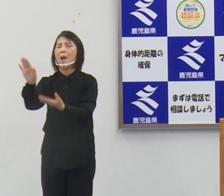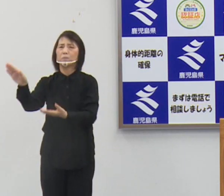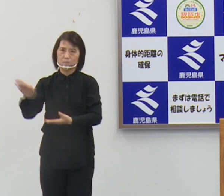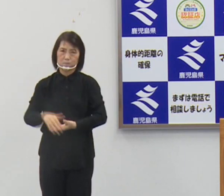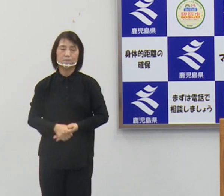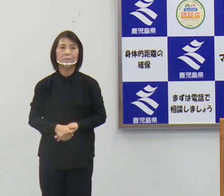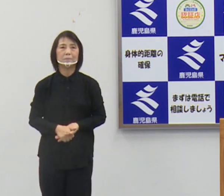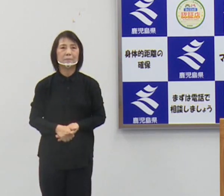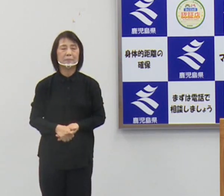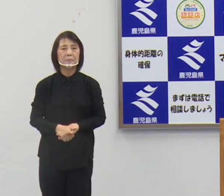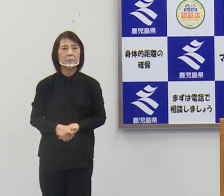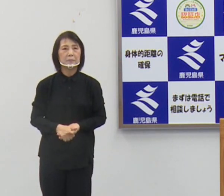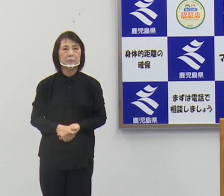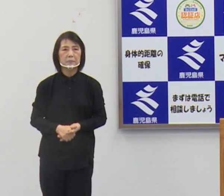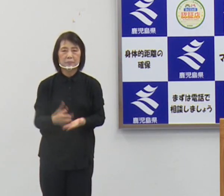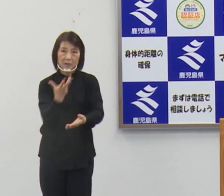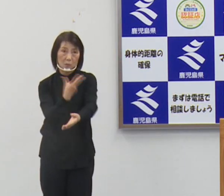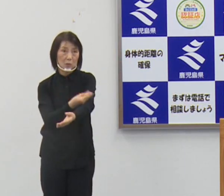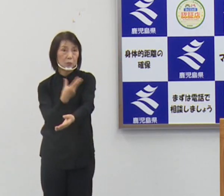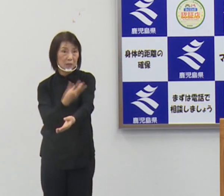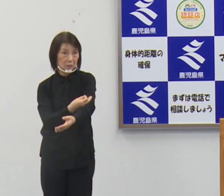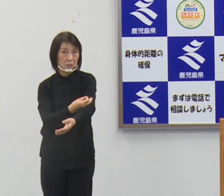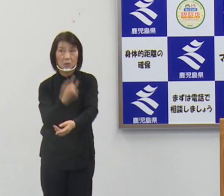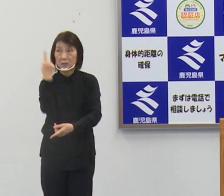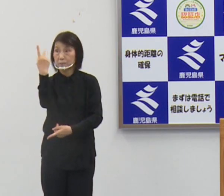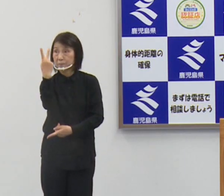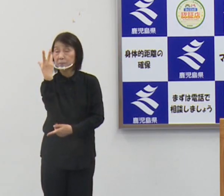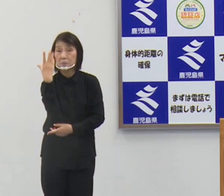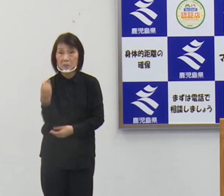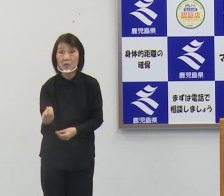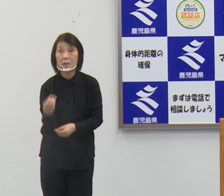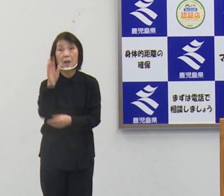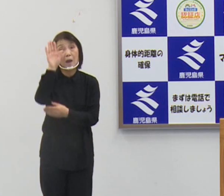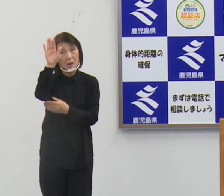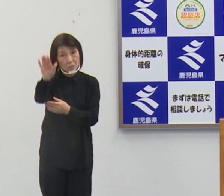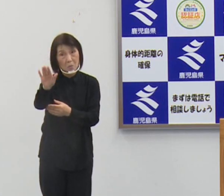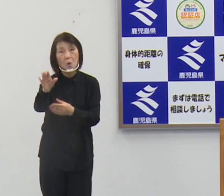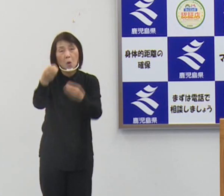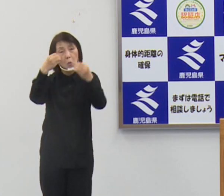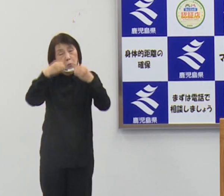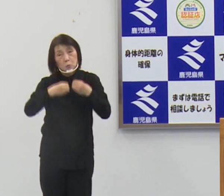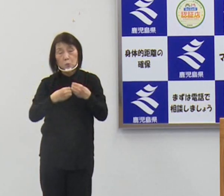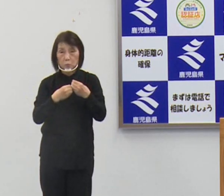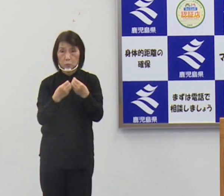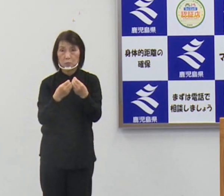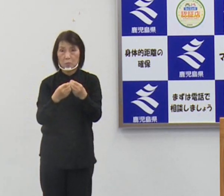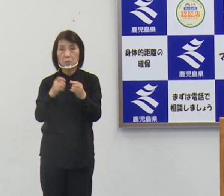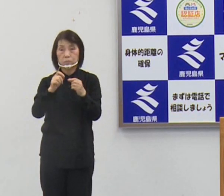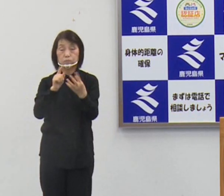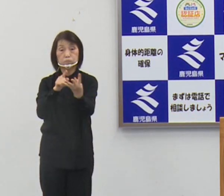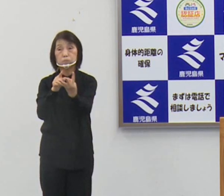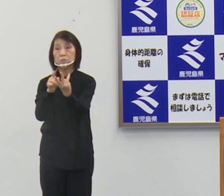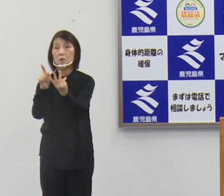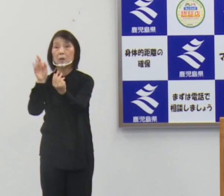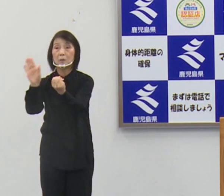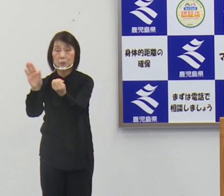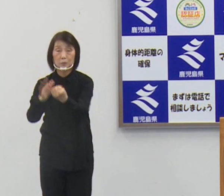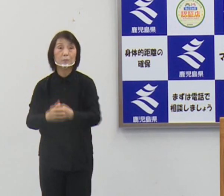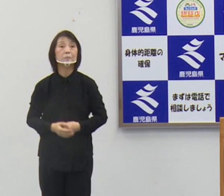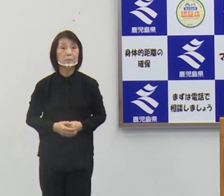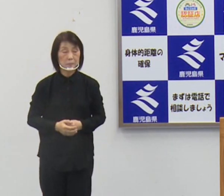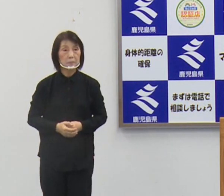。ワクチンを2回接種した後の感染も多く確認をされております